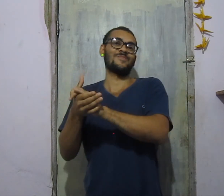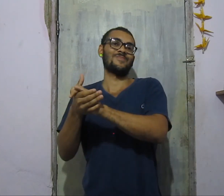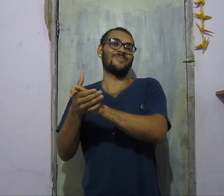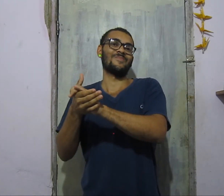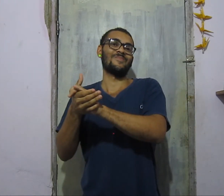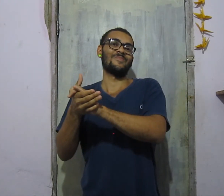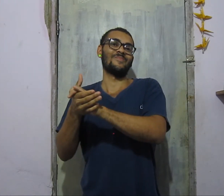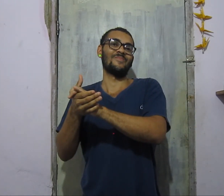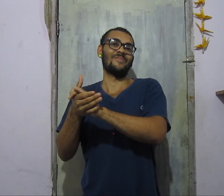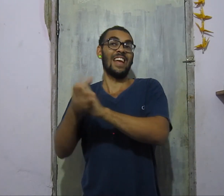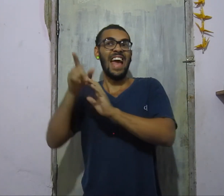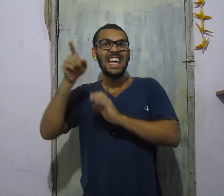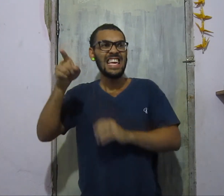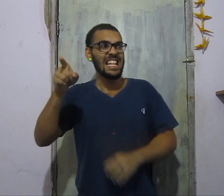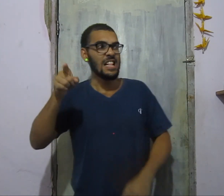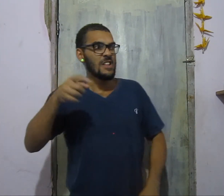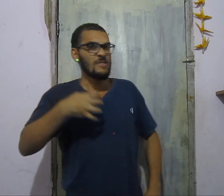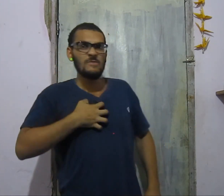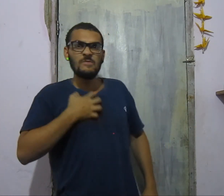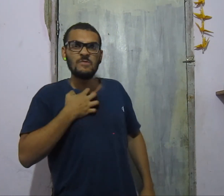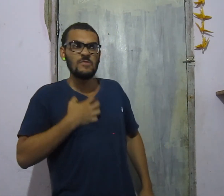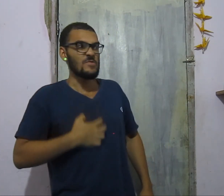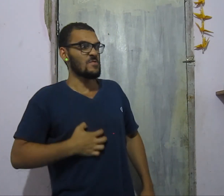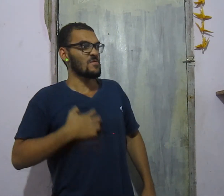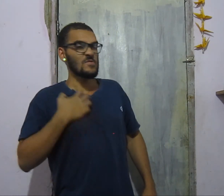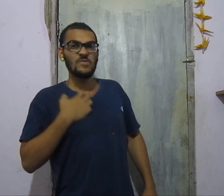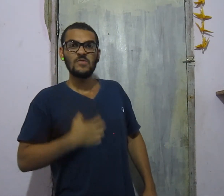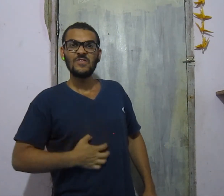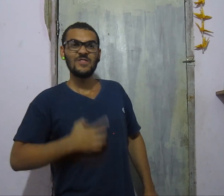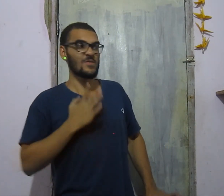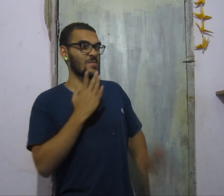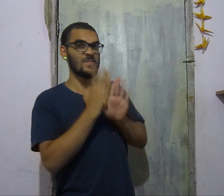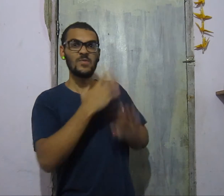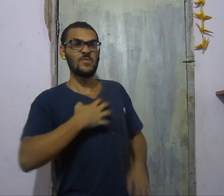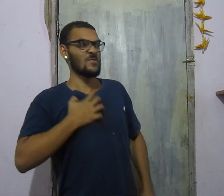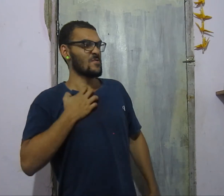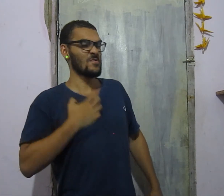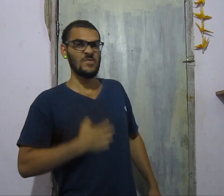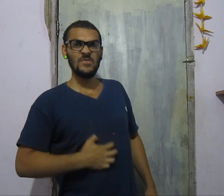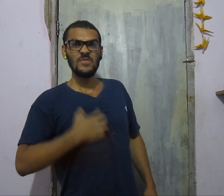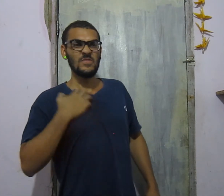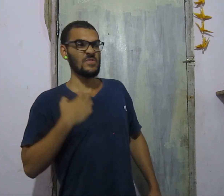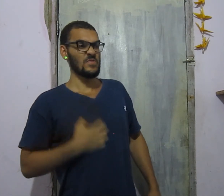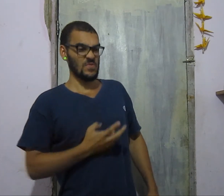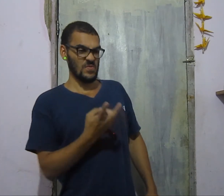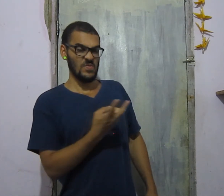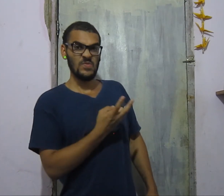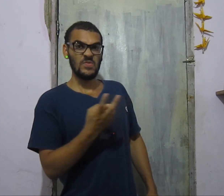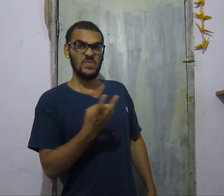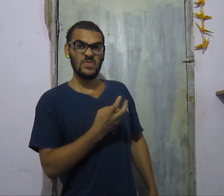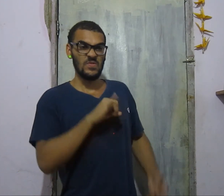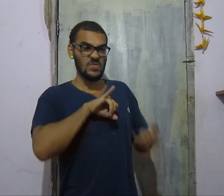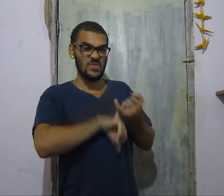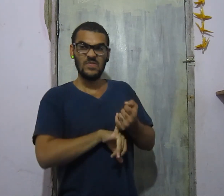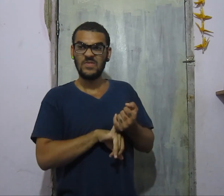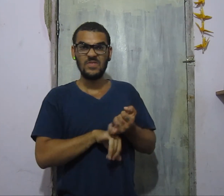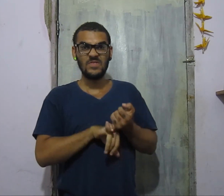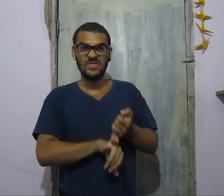Porque o ex-marido dela tinha um amante que, na verdade, era ex-mulher desse cara. E aí, ele